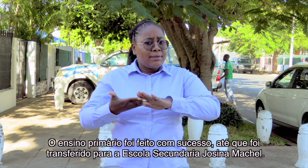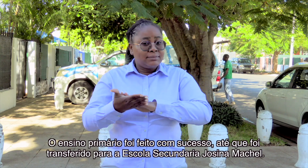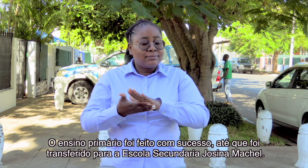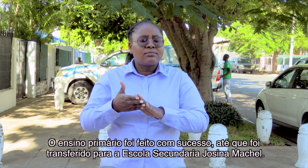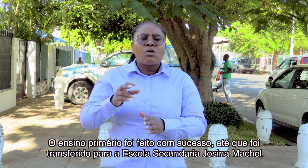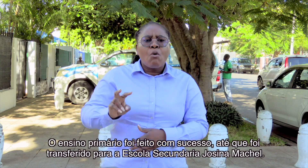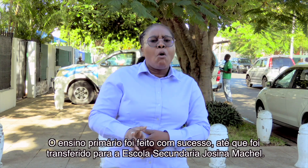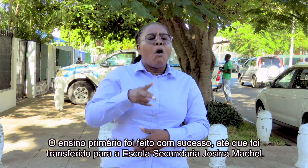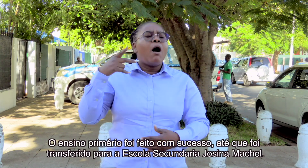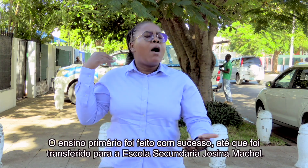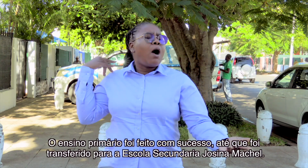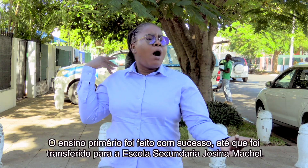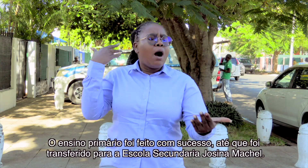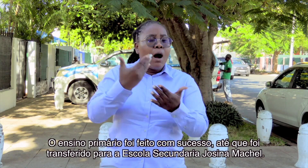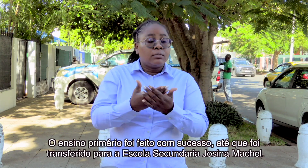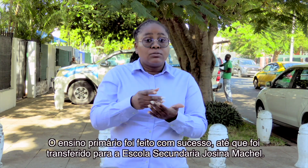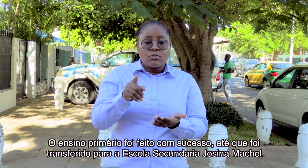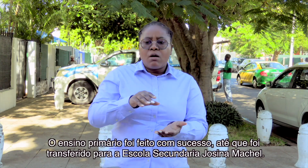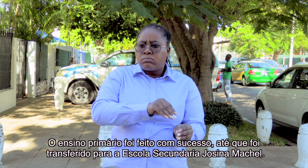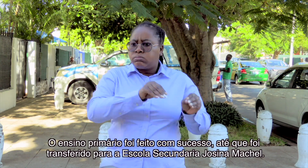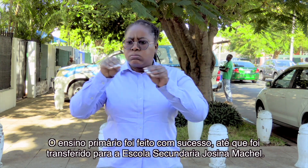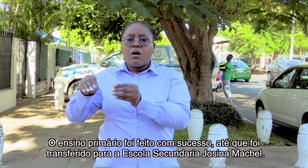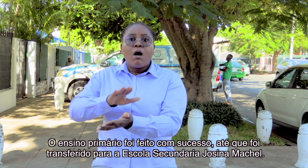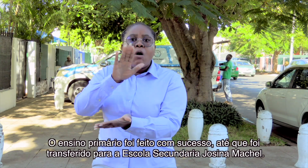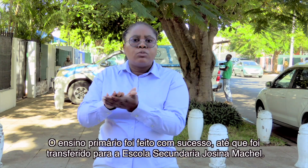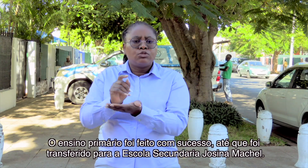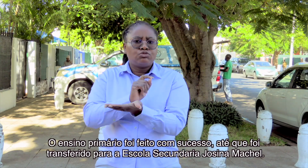sucesso até que foi transferido para a escola secundária Josina Machel.